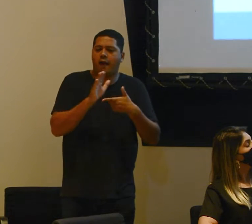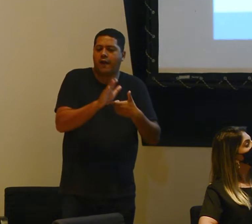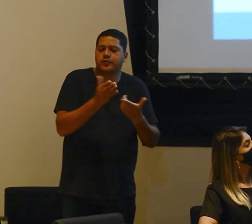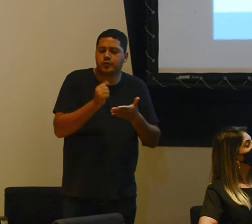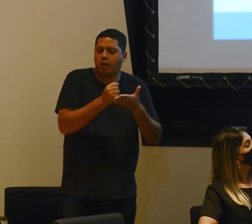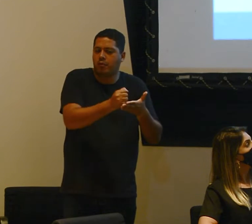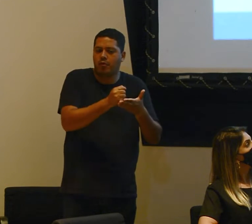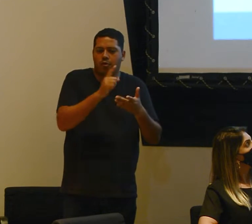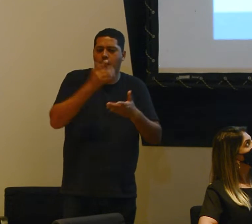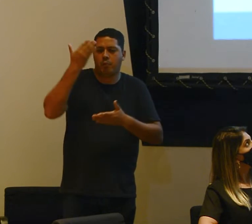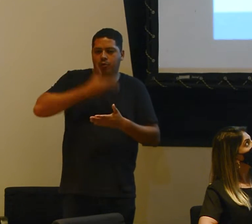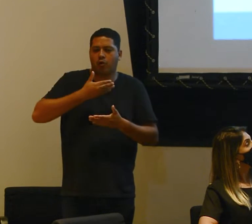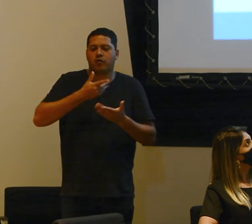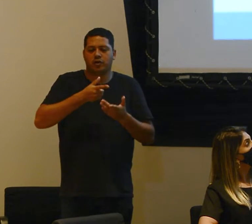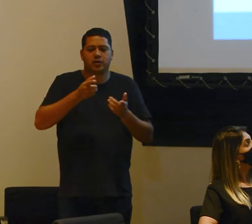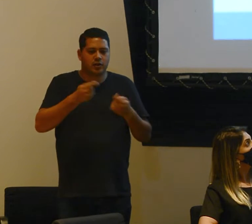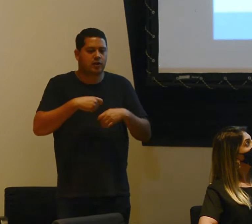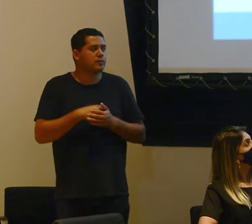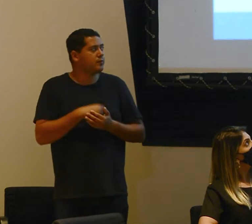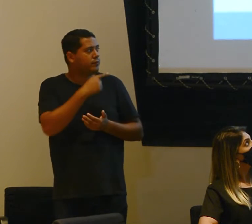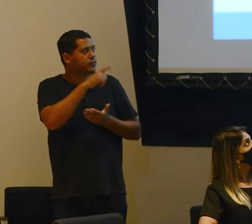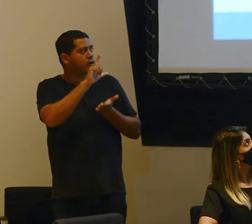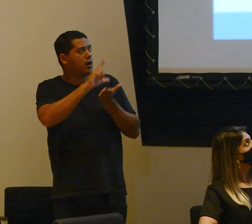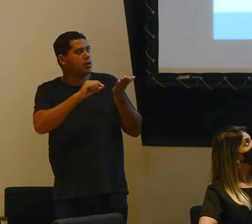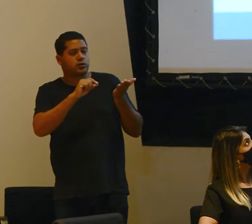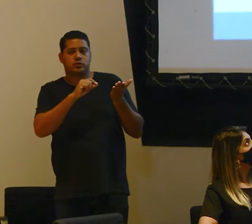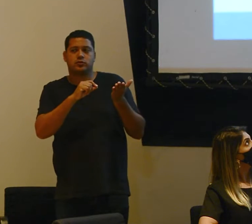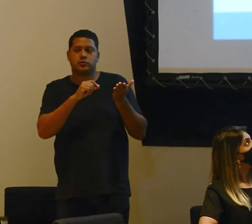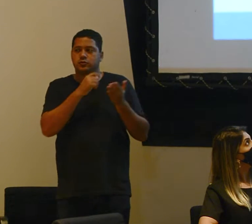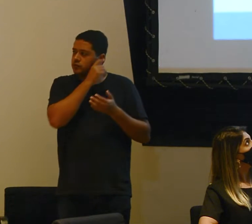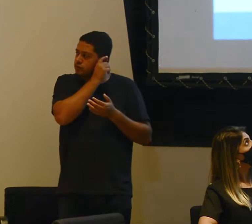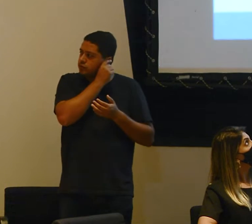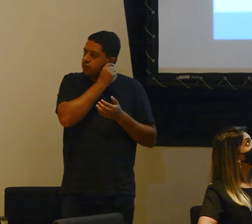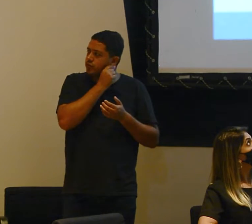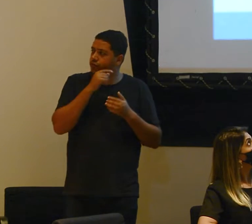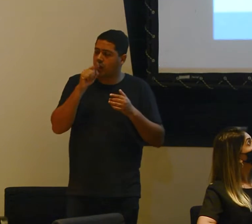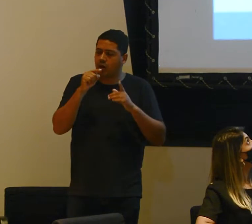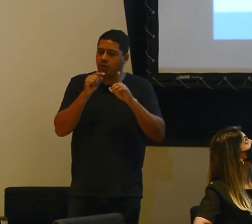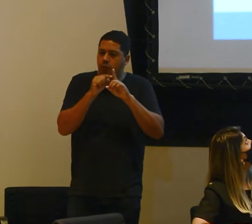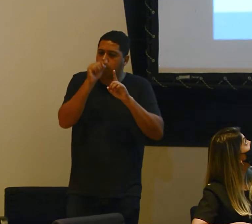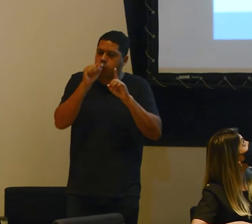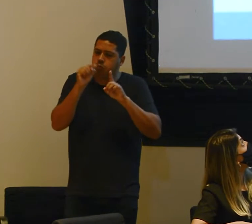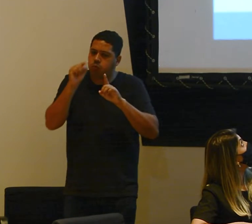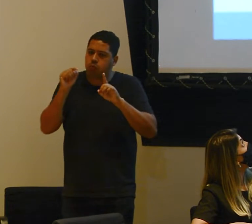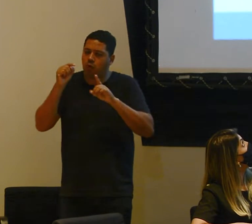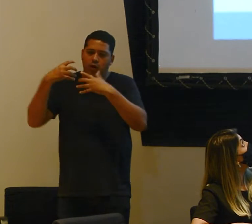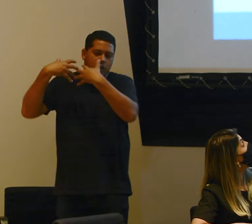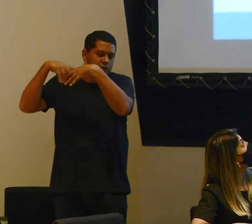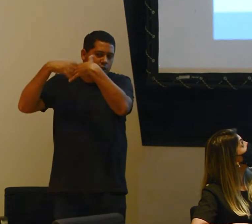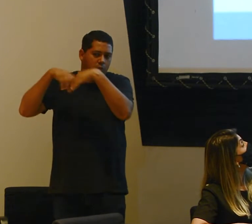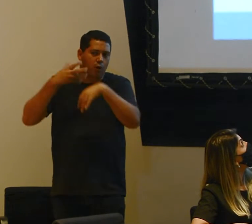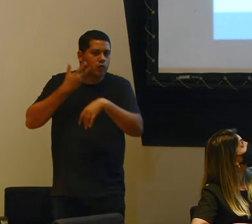isso funciona, né? Então, esse artigo, ele mediu a atividade cerebral de crianças